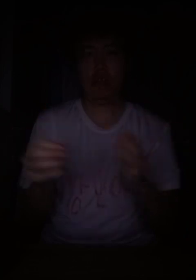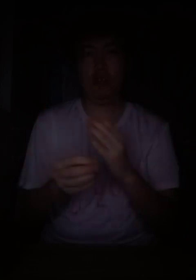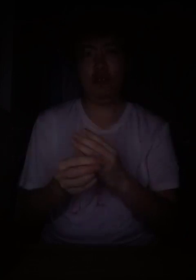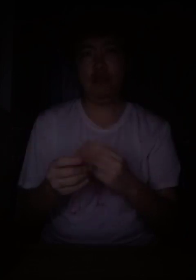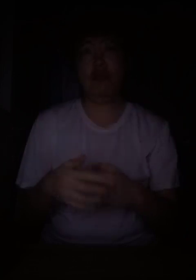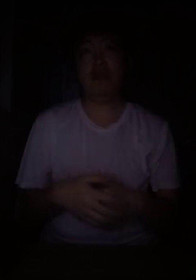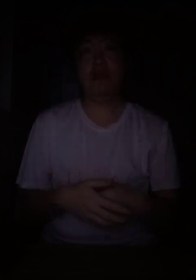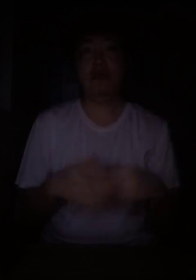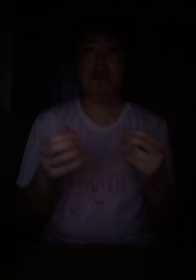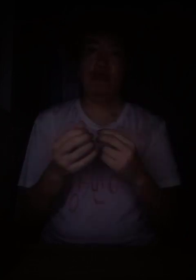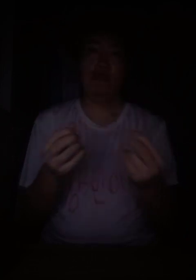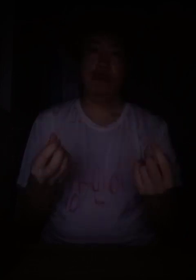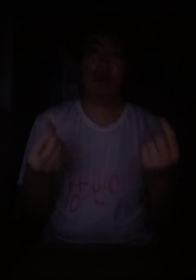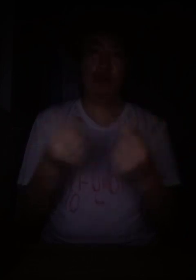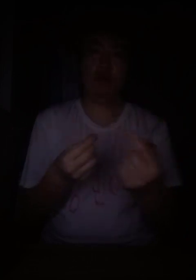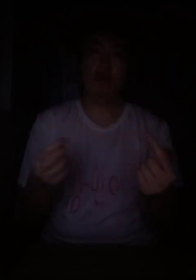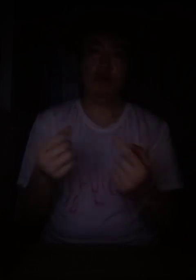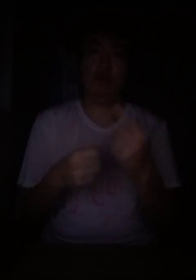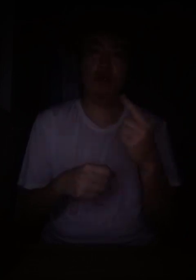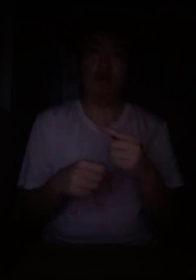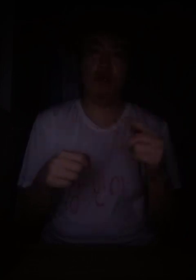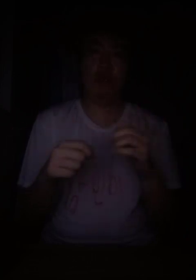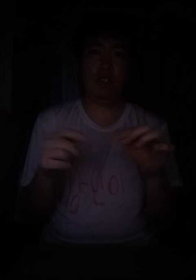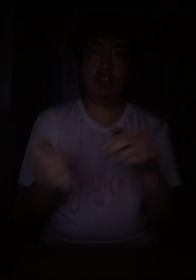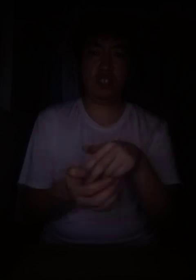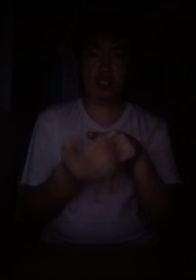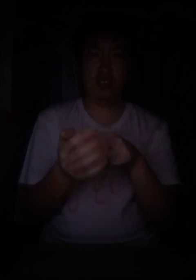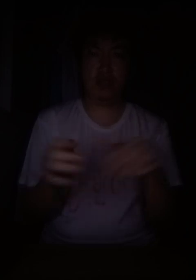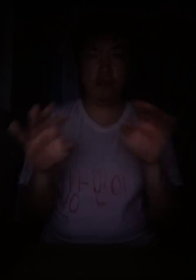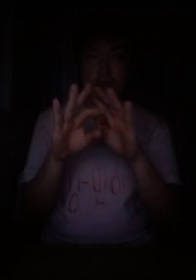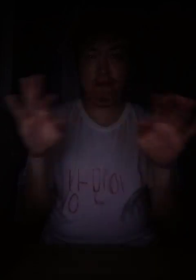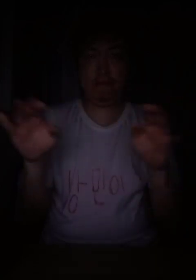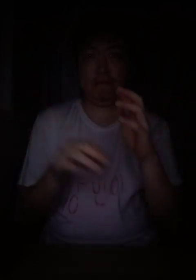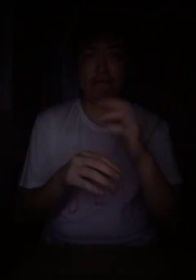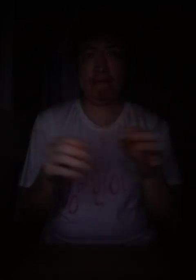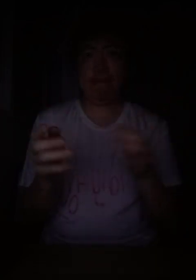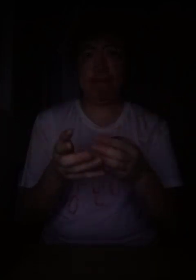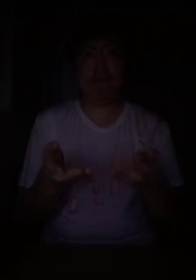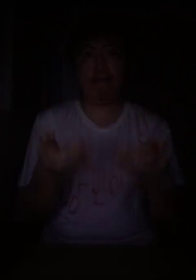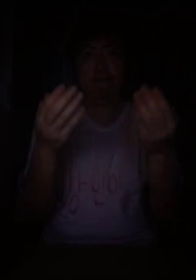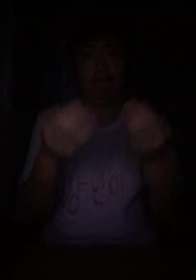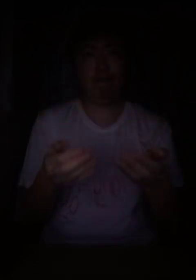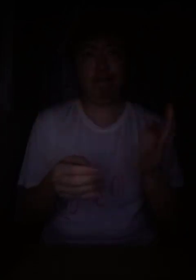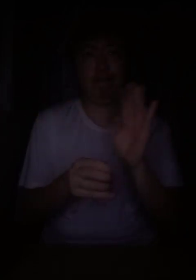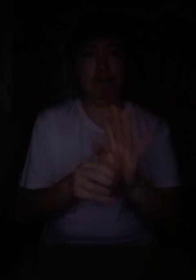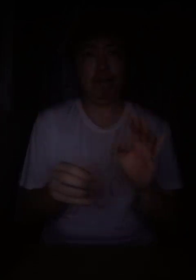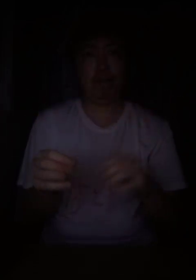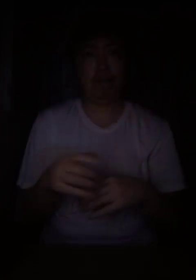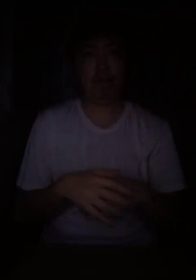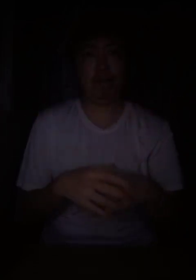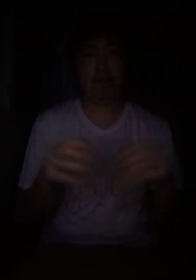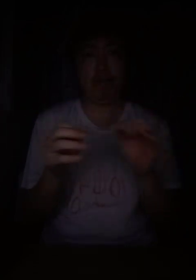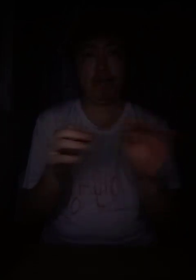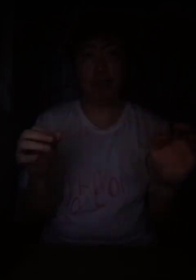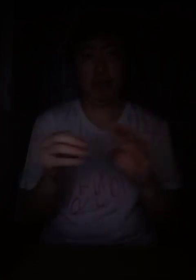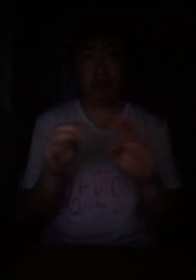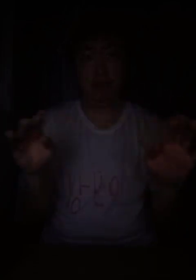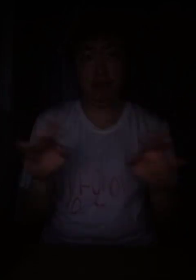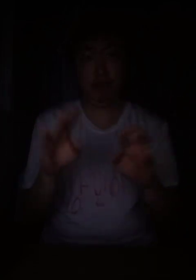그래서 소방구조대도 이런 경우 승강기 천장을 열고 구조에 나섭니다. 수리 등을 위해 밖에서 천장을 들어 올릴